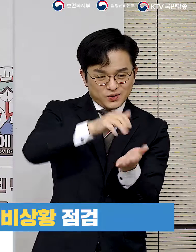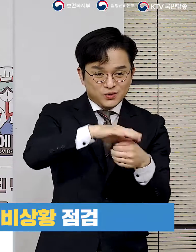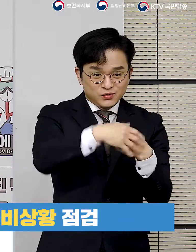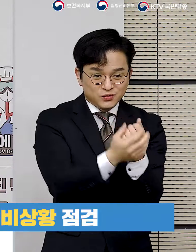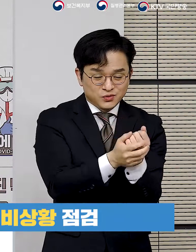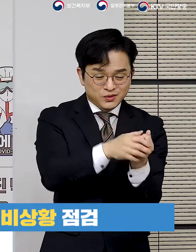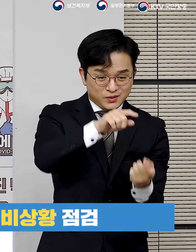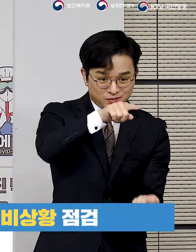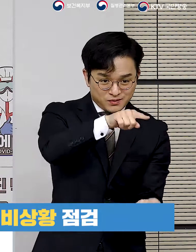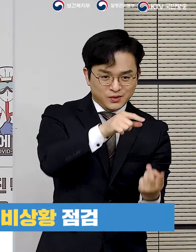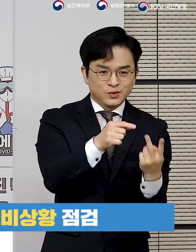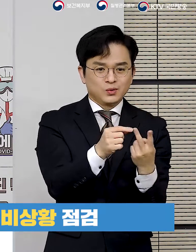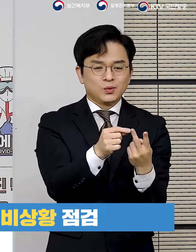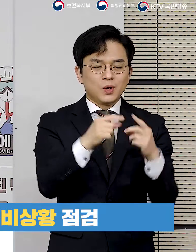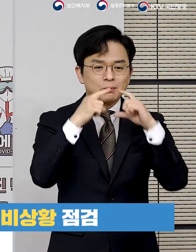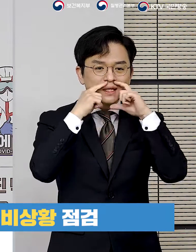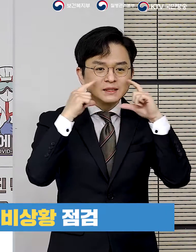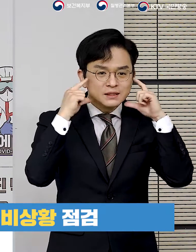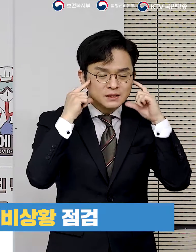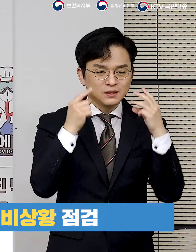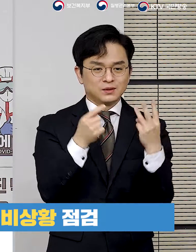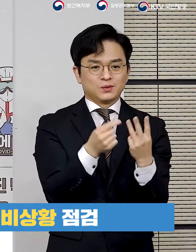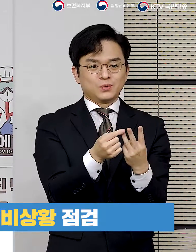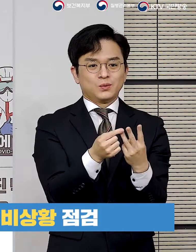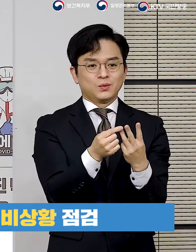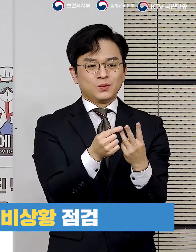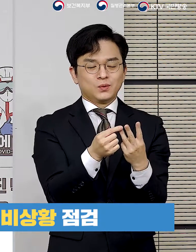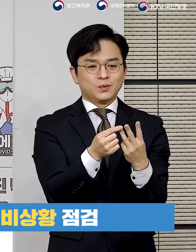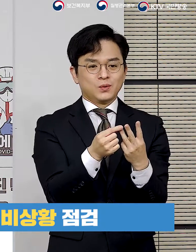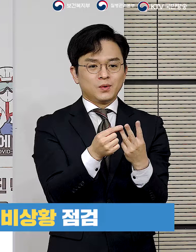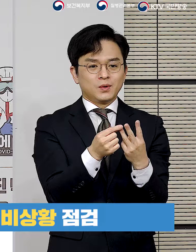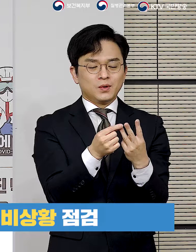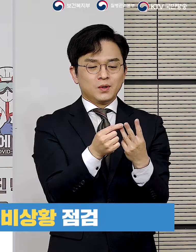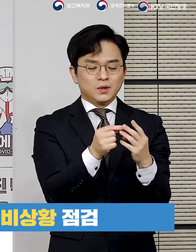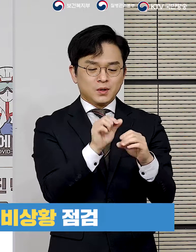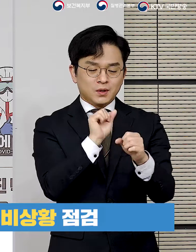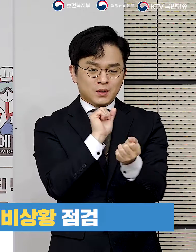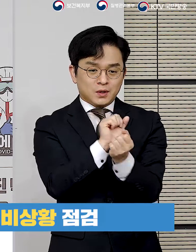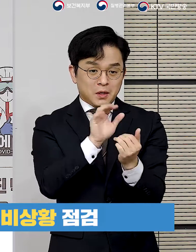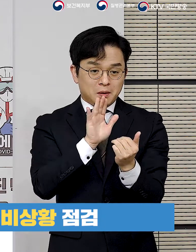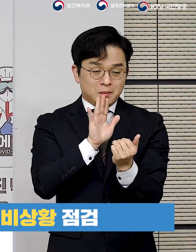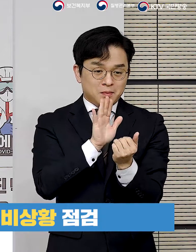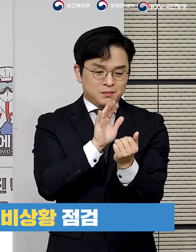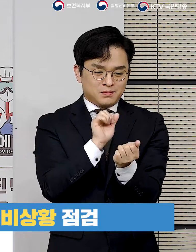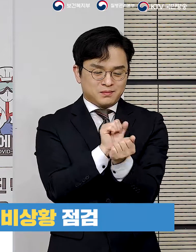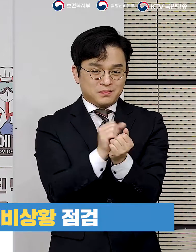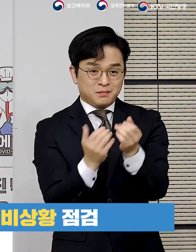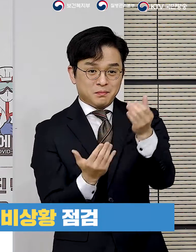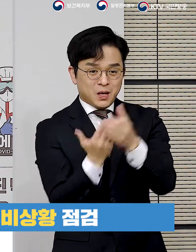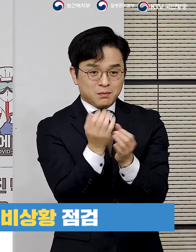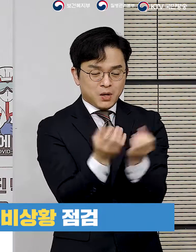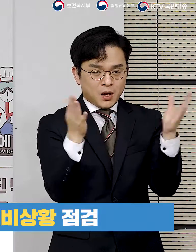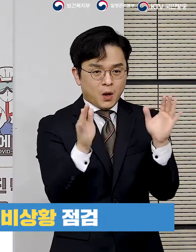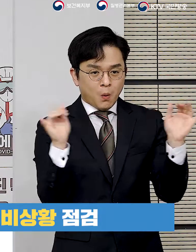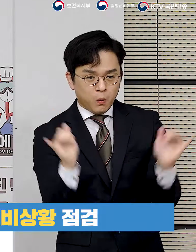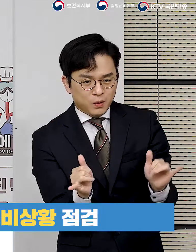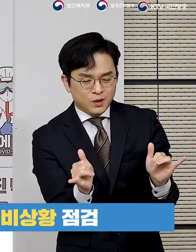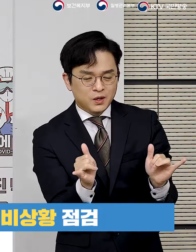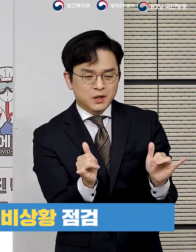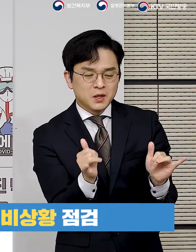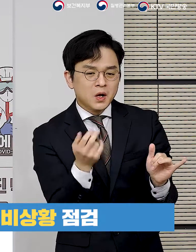소독제와 보건용 마스크를 비축하고 지역별로 환자 발생에 대비한 모의 훈련도